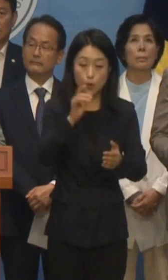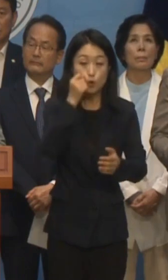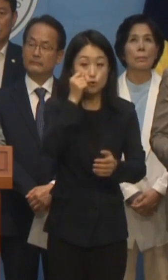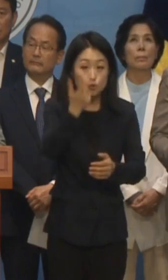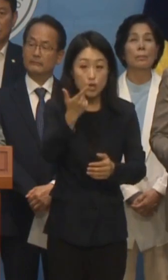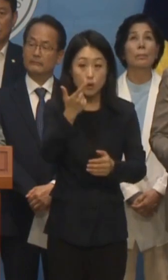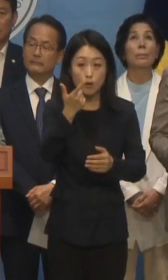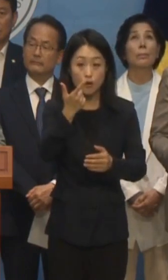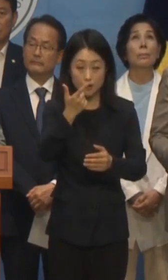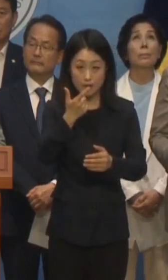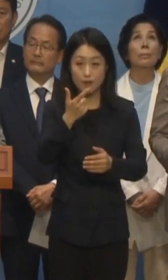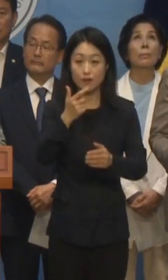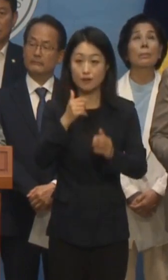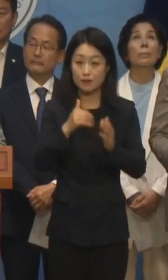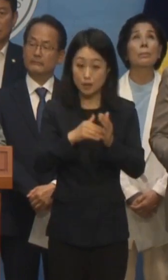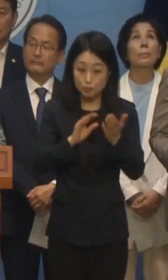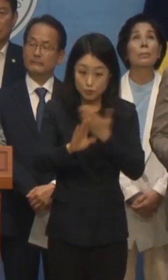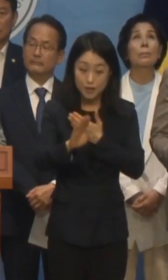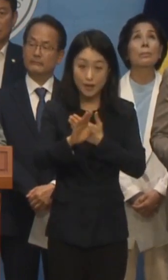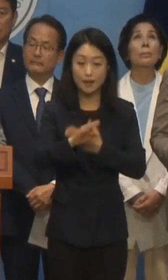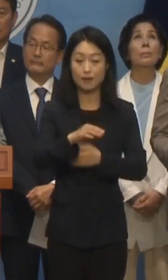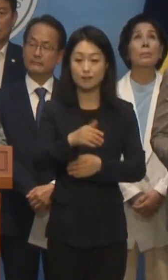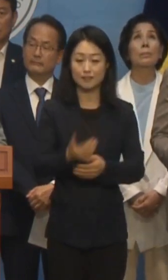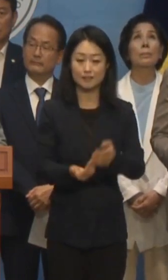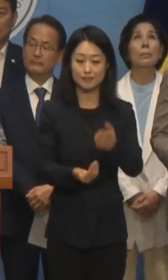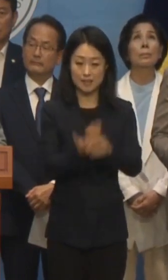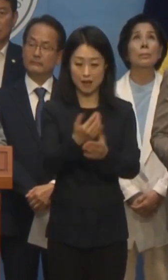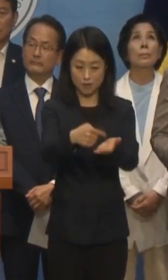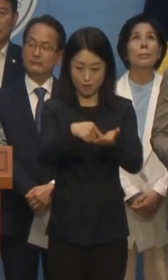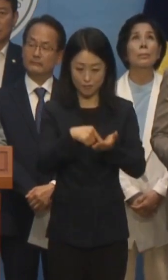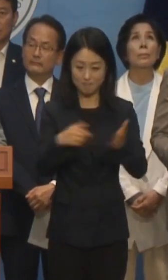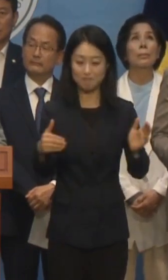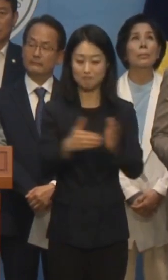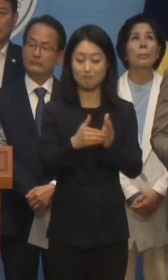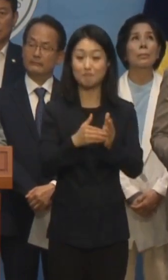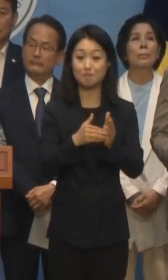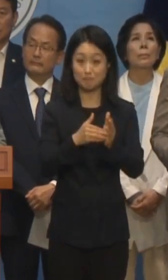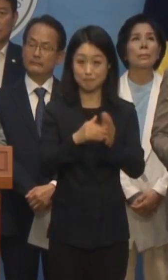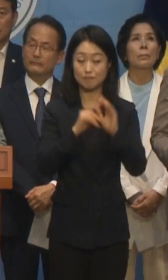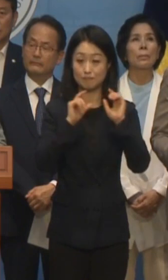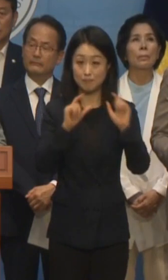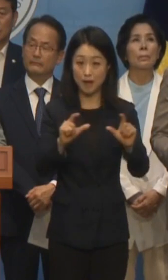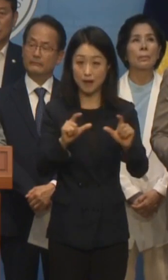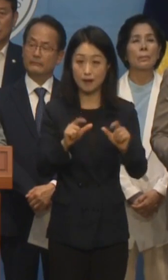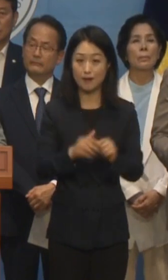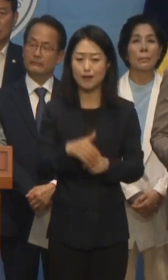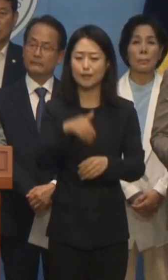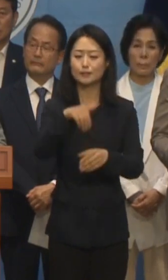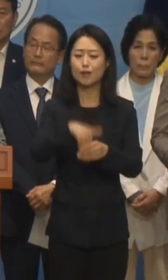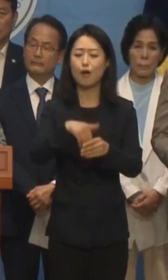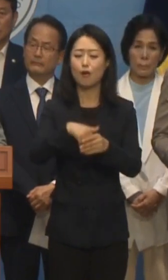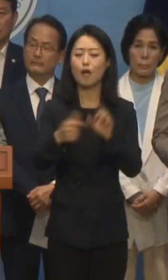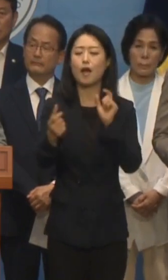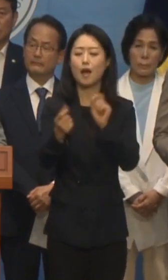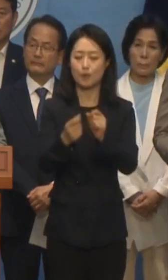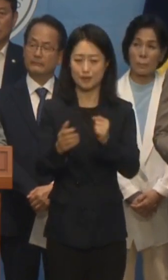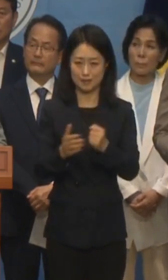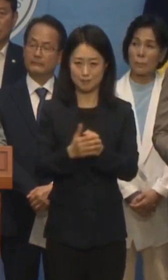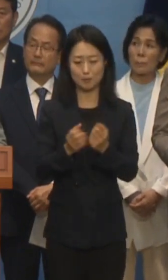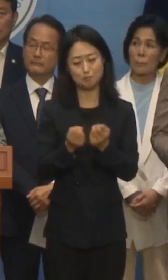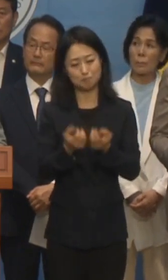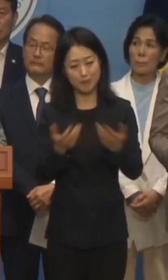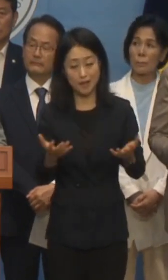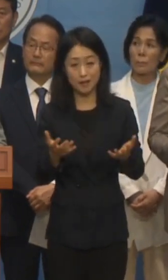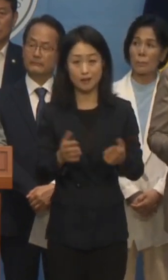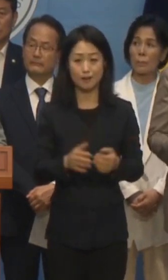지나서야 종결 처리하더니 그 이유를 선거를 의식해서였다고 대놓고 인증하는 권익위가 정말